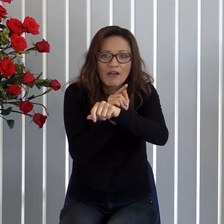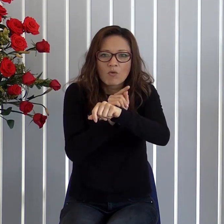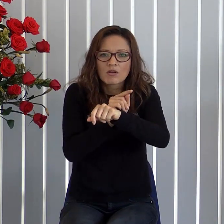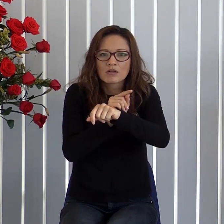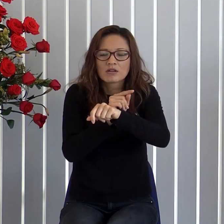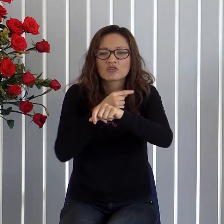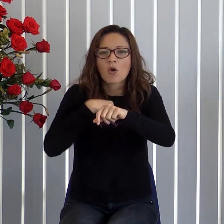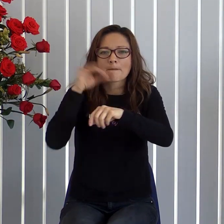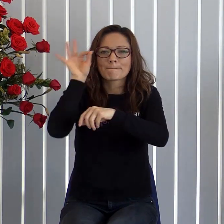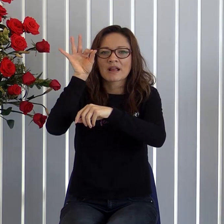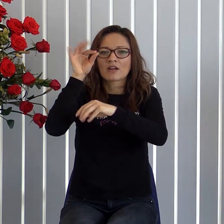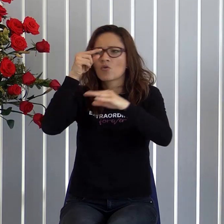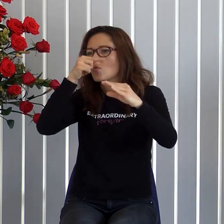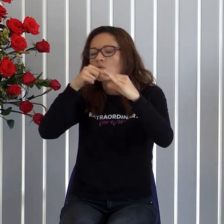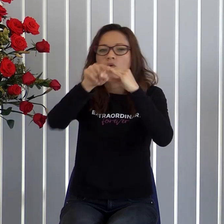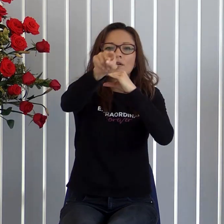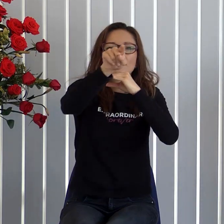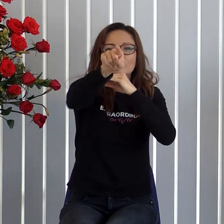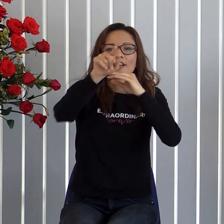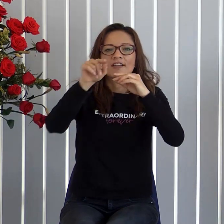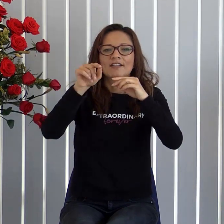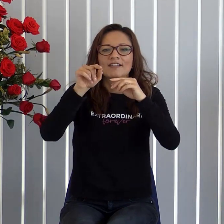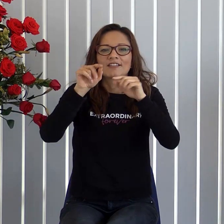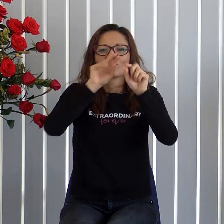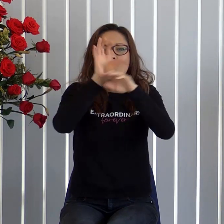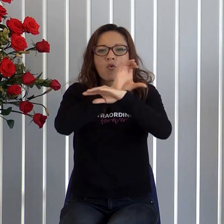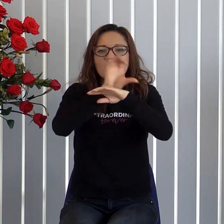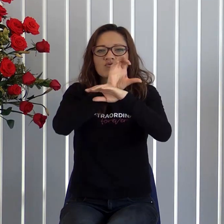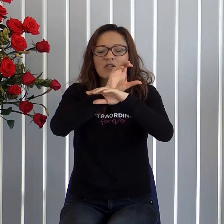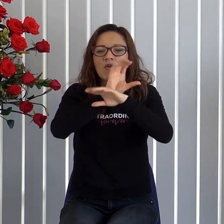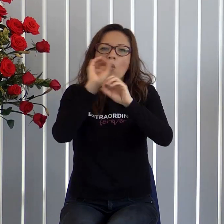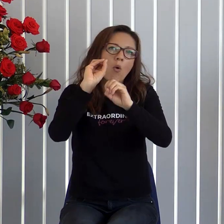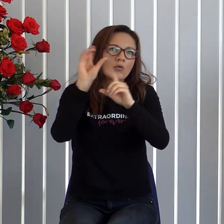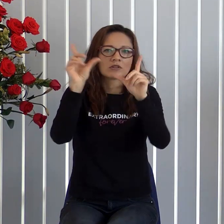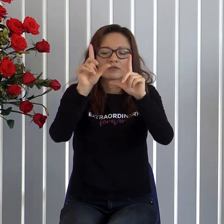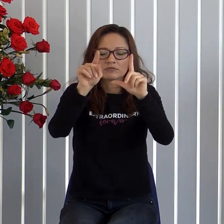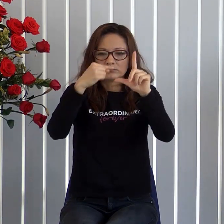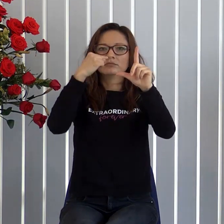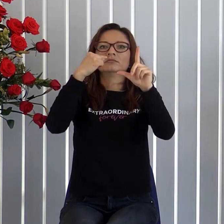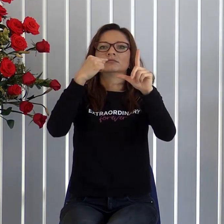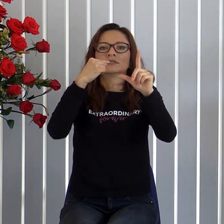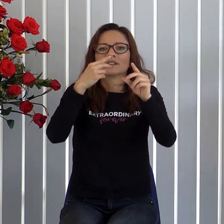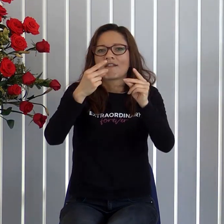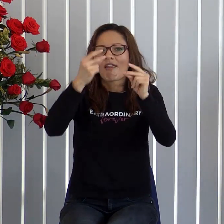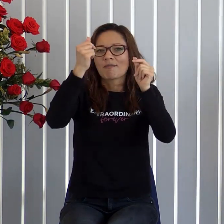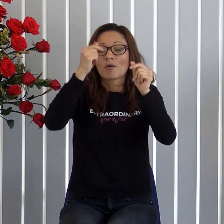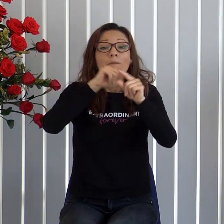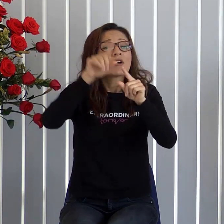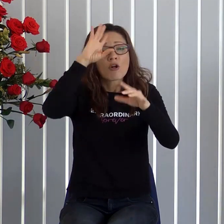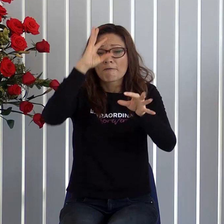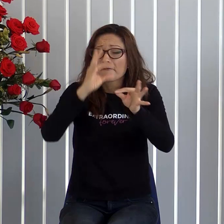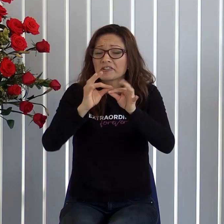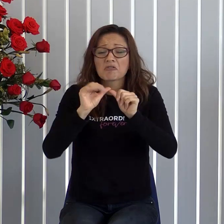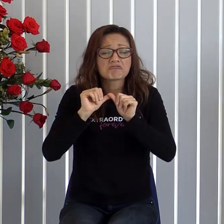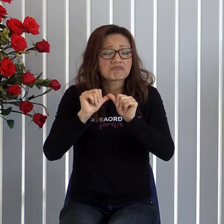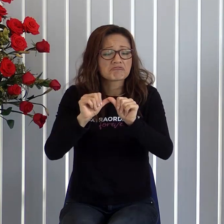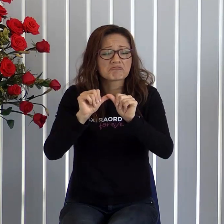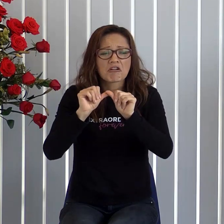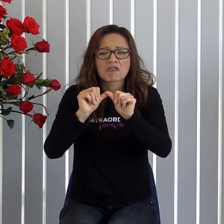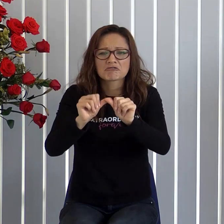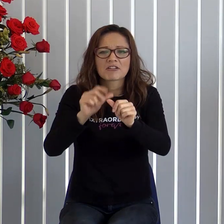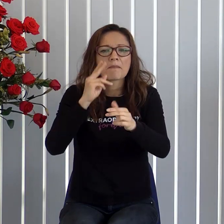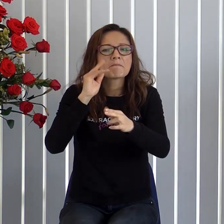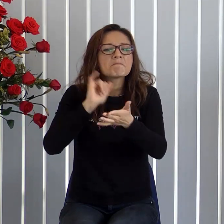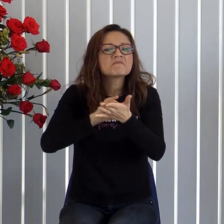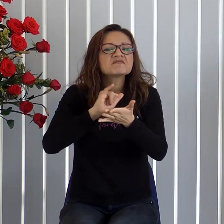predicando y usted está recibiendo el mensaje. Pero la fe es la que no cambia, o la que no debería cambiar, porque es el mismo